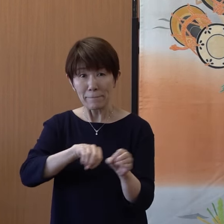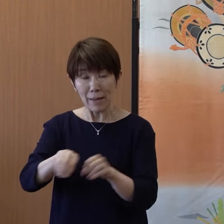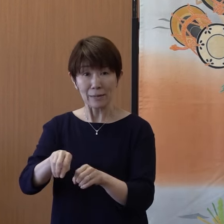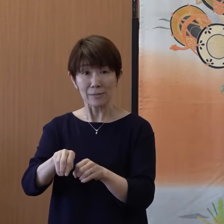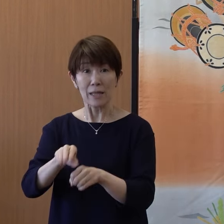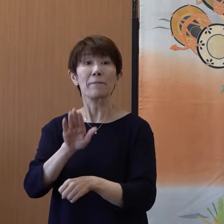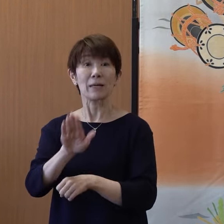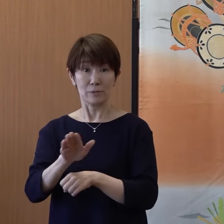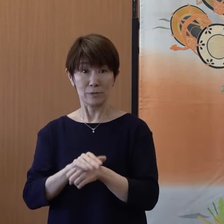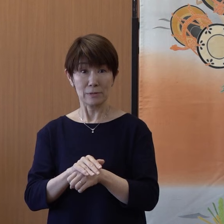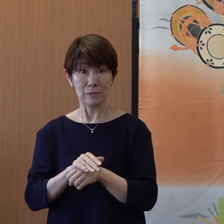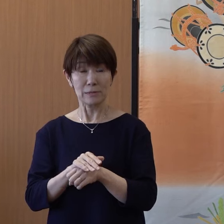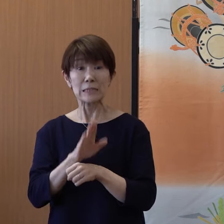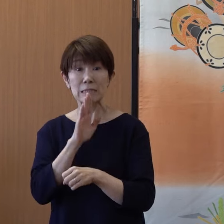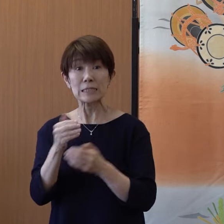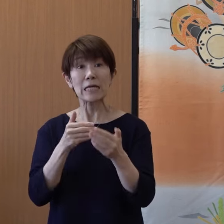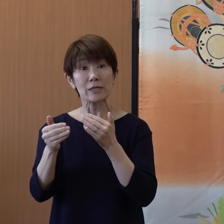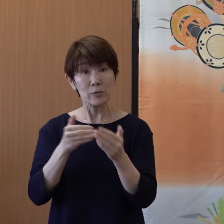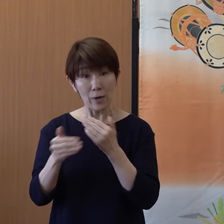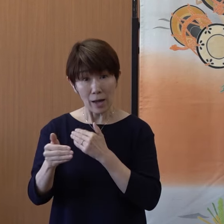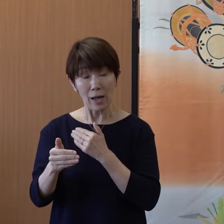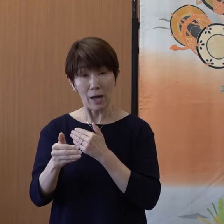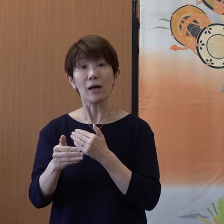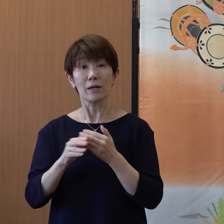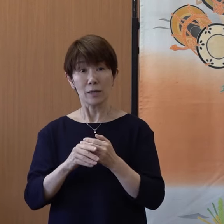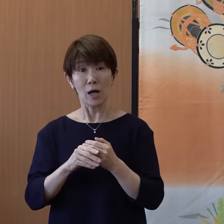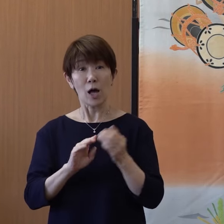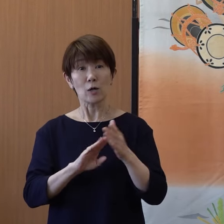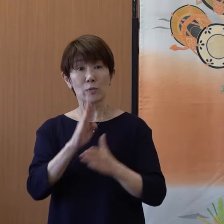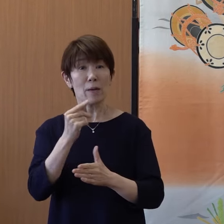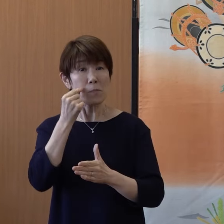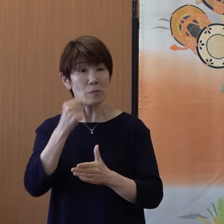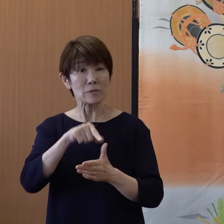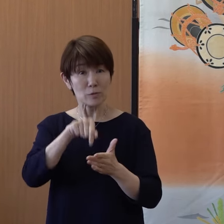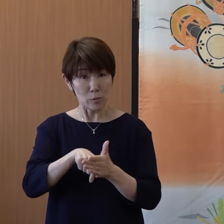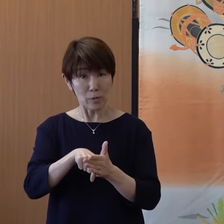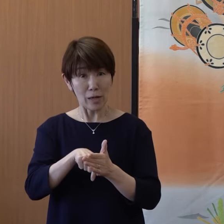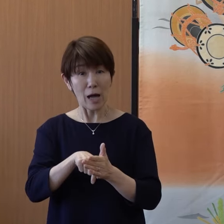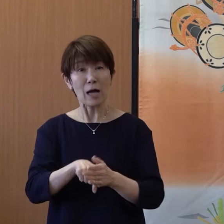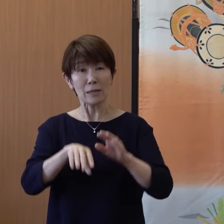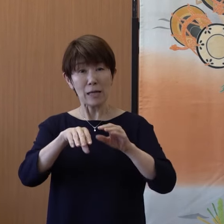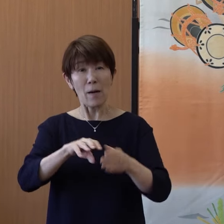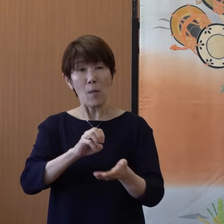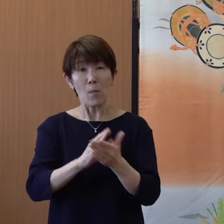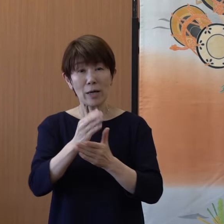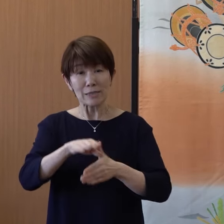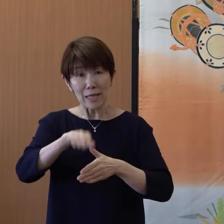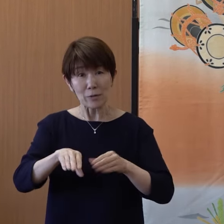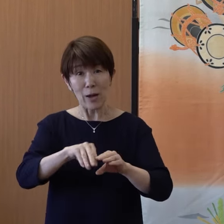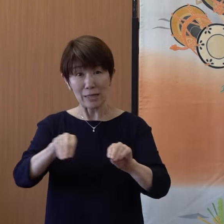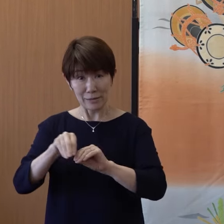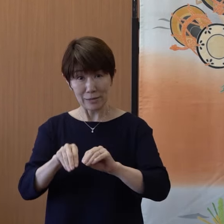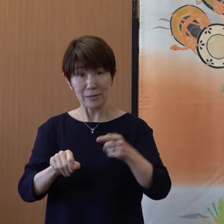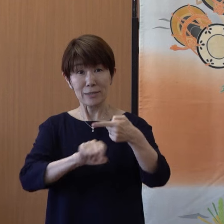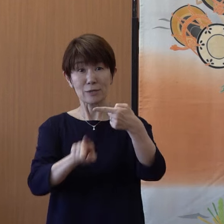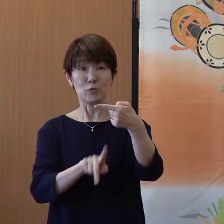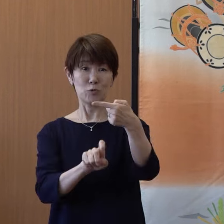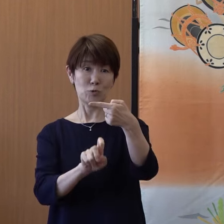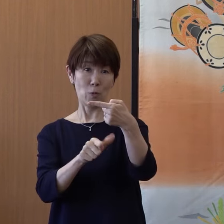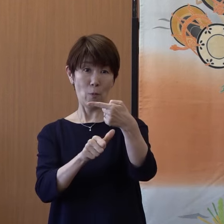は不燃物および焼却灰については1月15日から開始しました